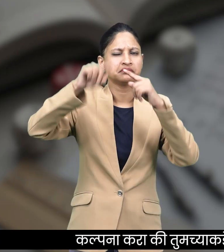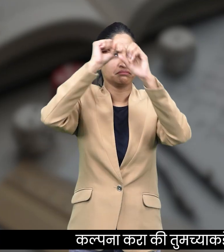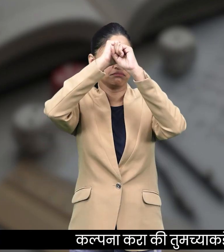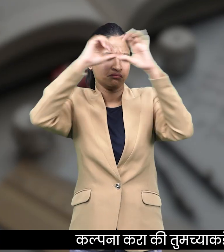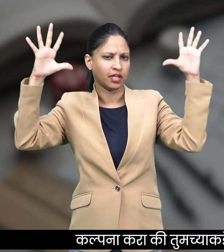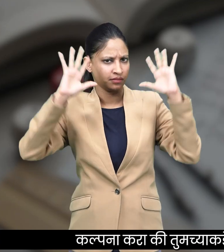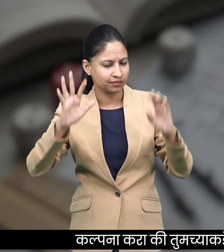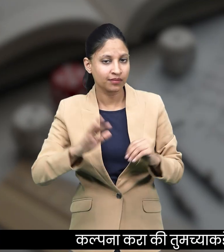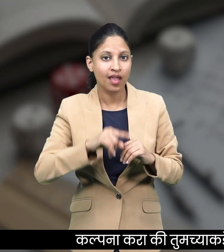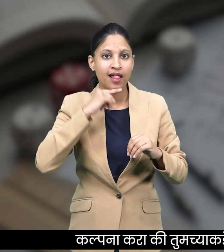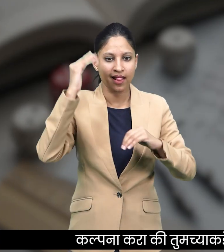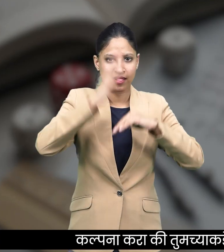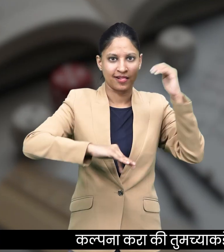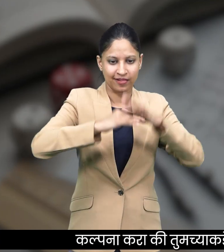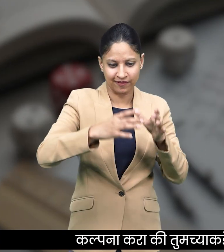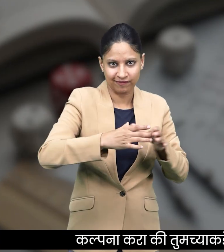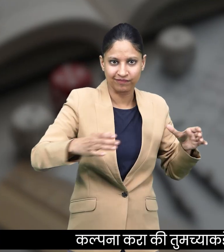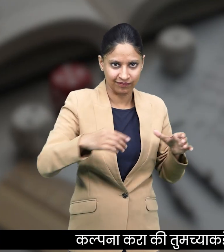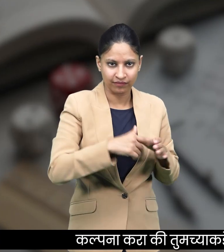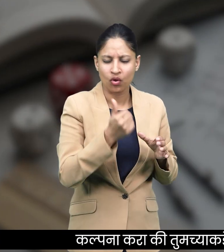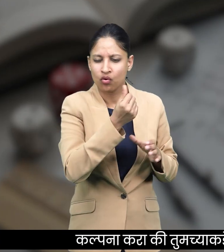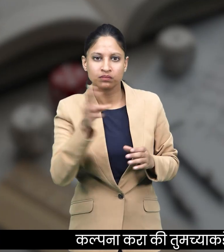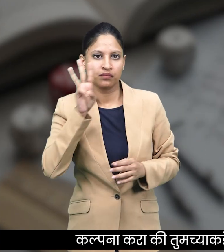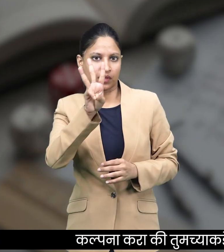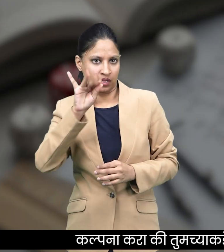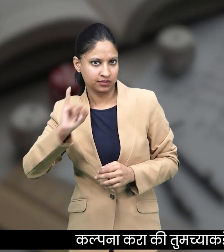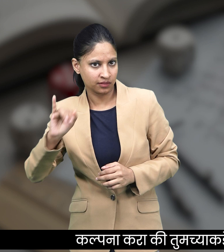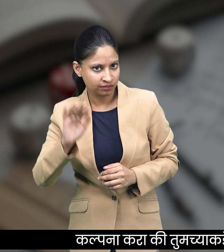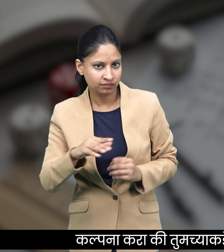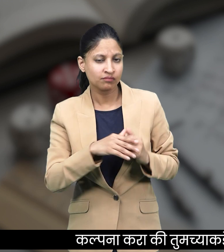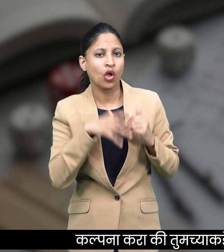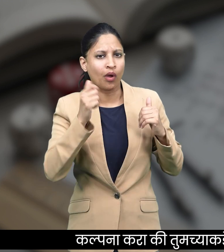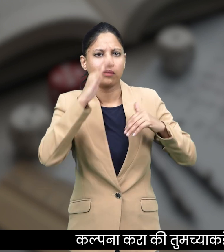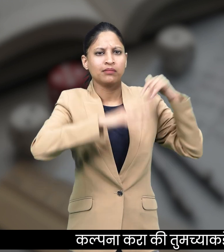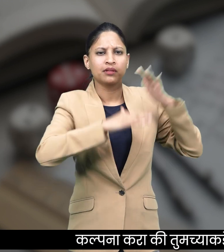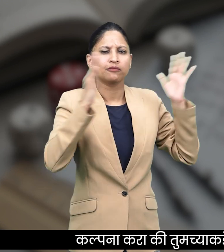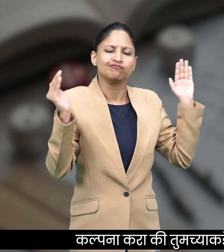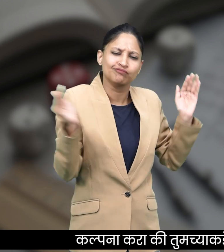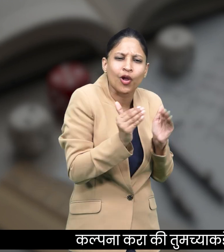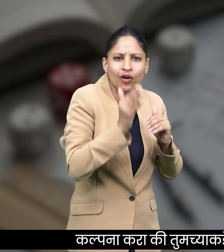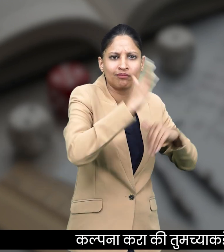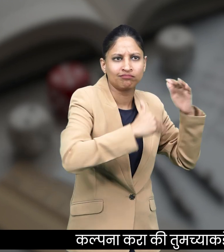कल्पना करा की तुमच्याकडे एक लहान भिंत बांधण्यासाठी 36 विटा आहेत.